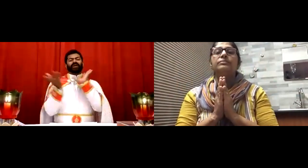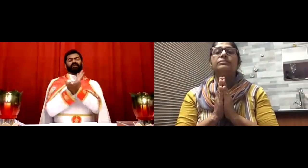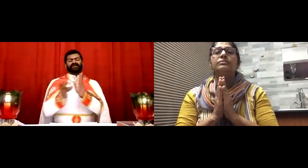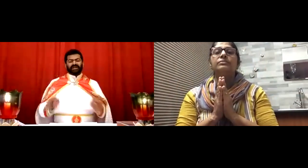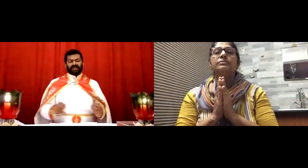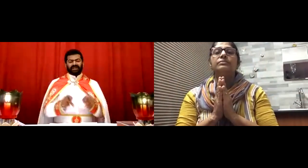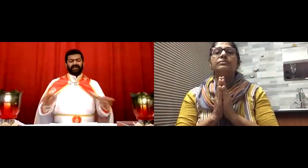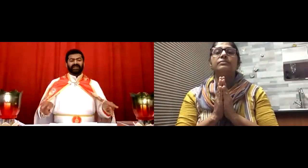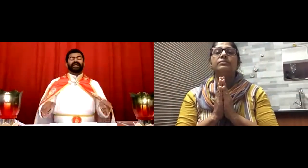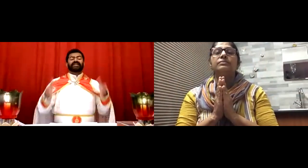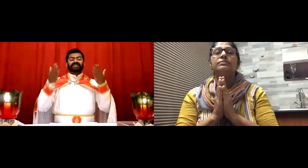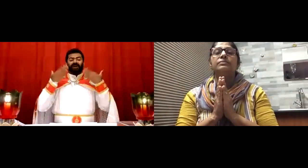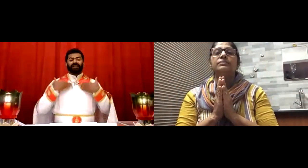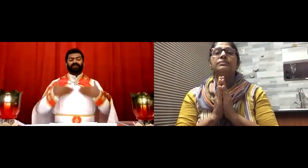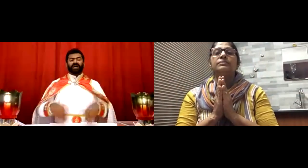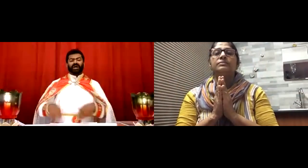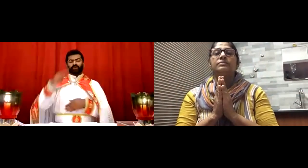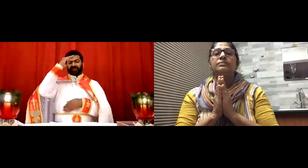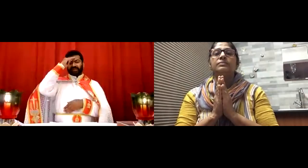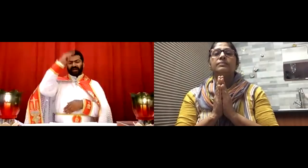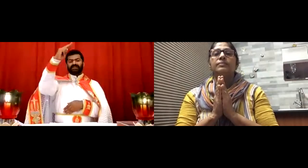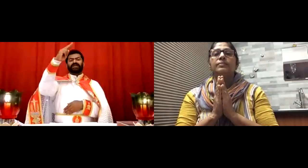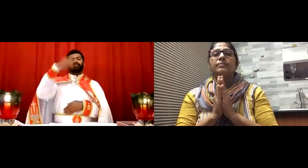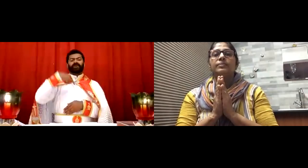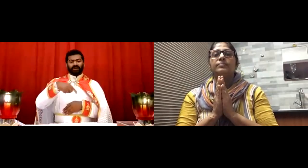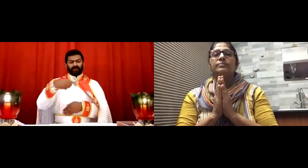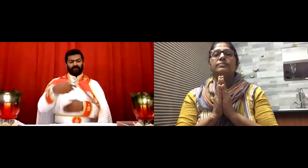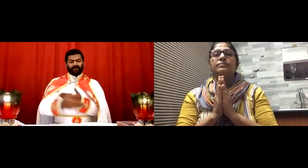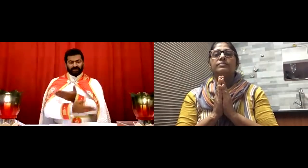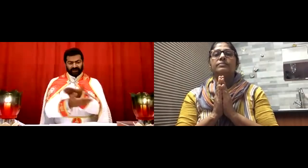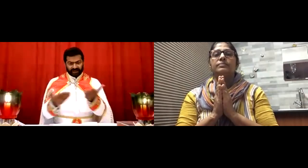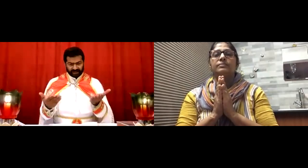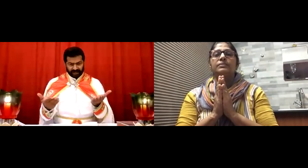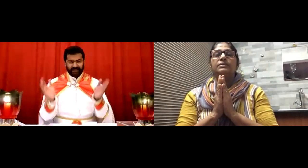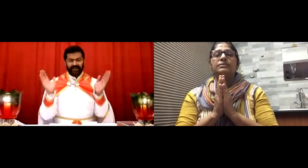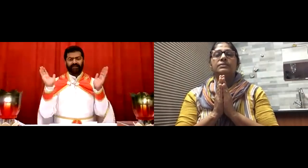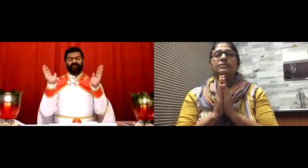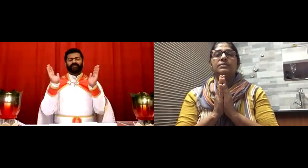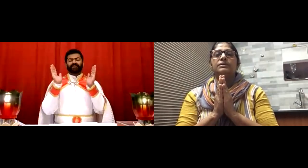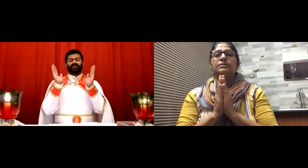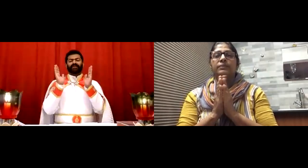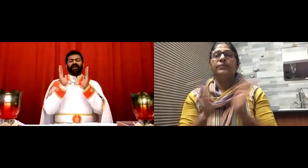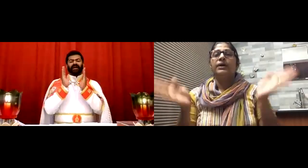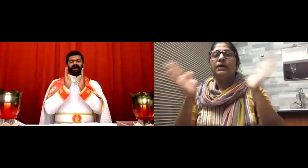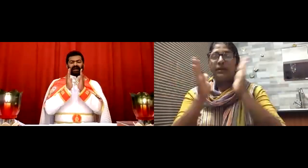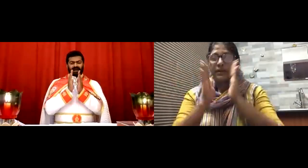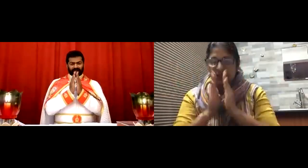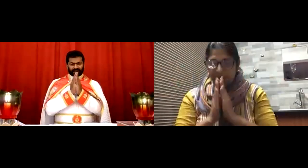ഭൂമിയിൽ മനുഷ്യർക്ക് സമാധാനവും പ്രത്യാശയും എപ്പോഴും എന്നേക്കും.